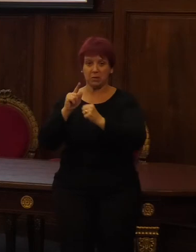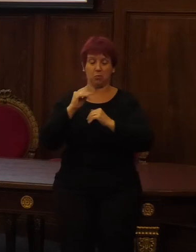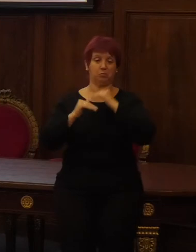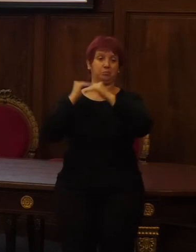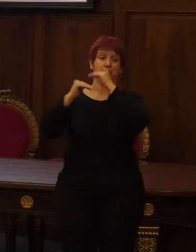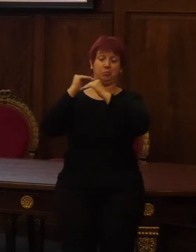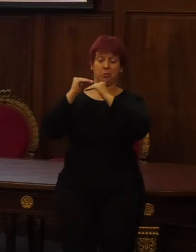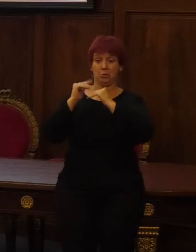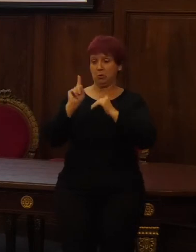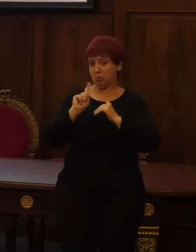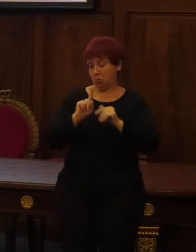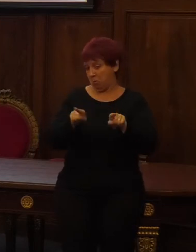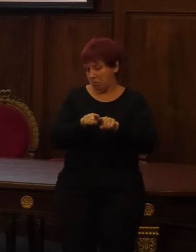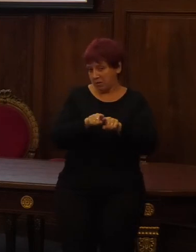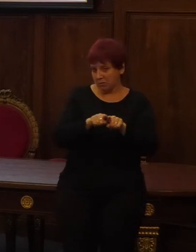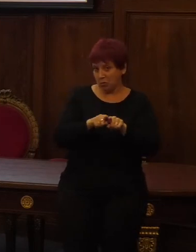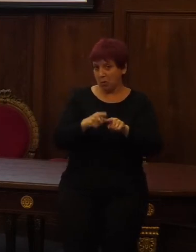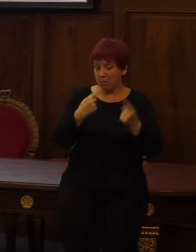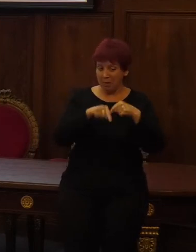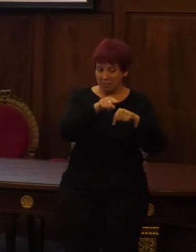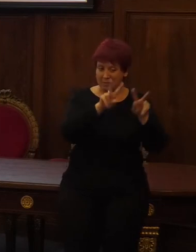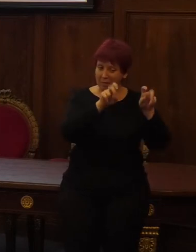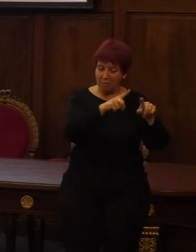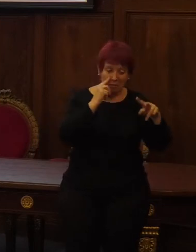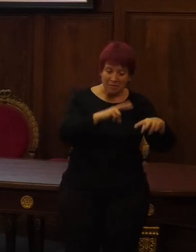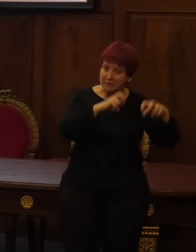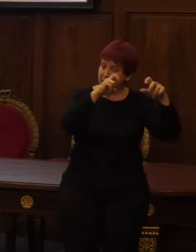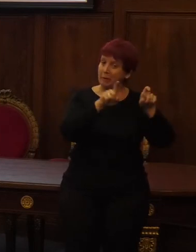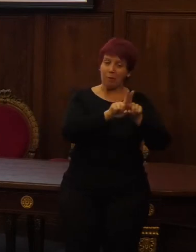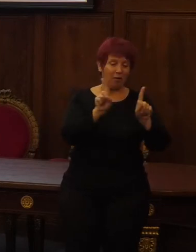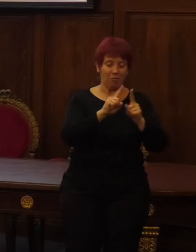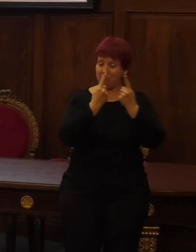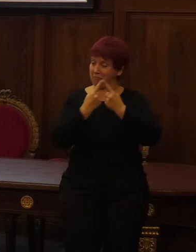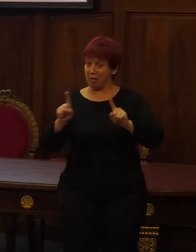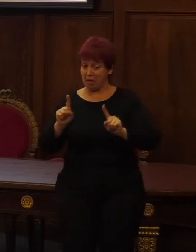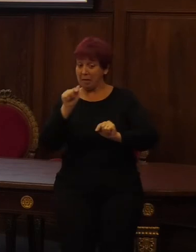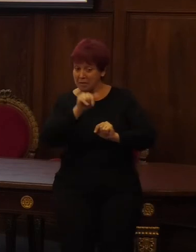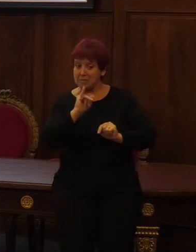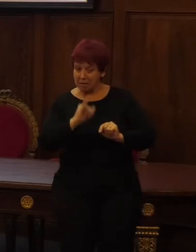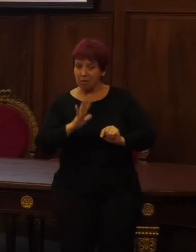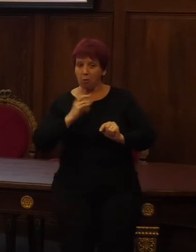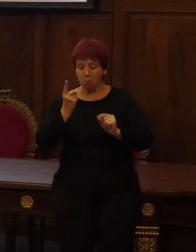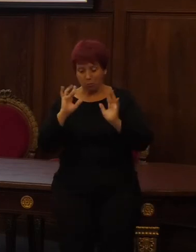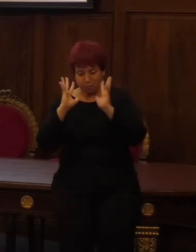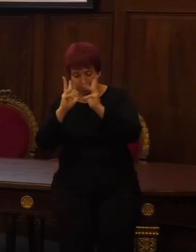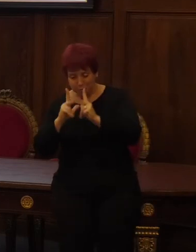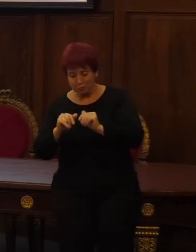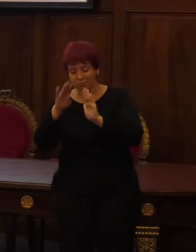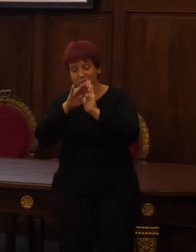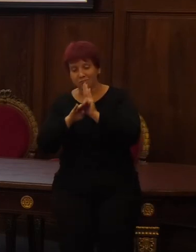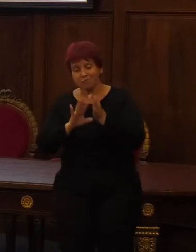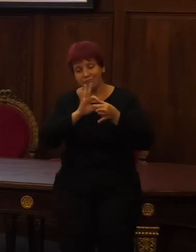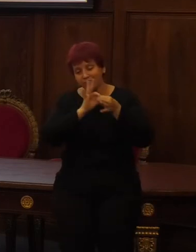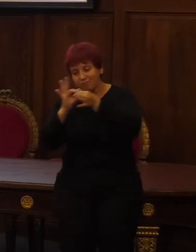desarrollaban. No fue lo mismo con la investigación. Sin embargo, a continuación señalamos en lo estructural